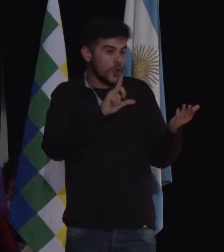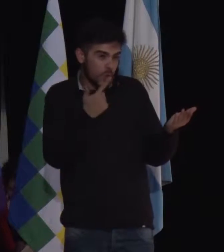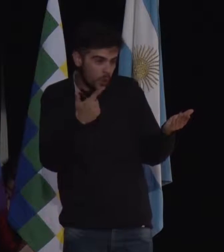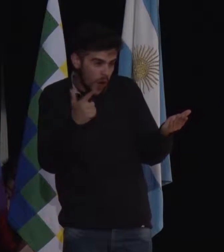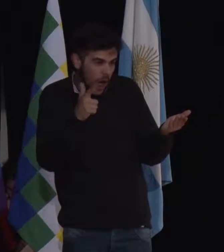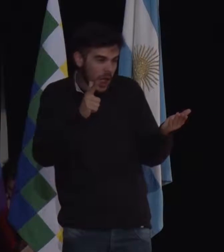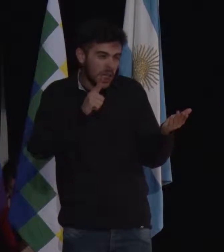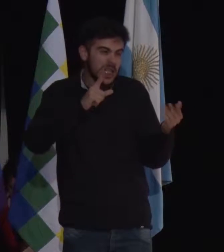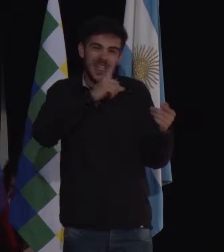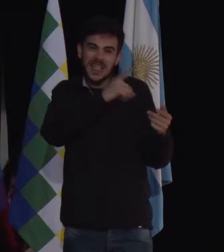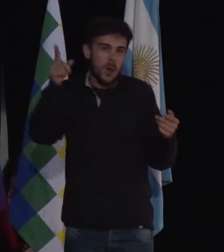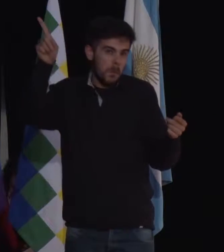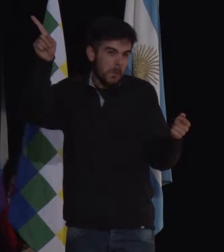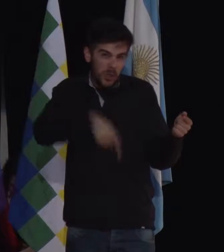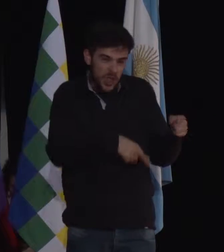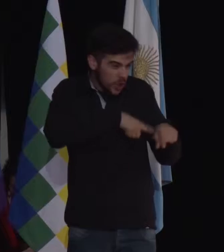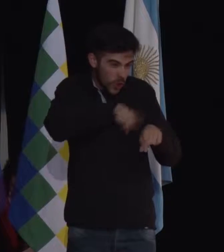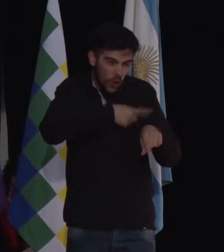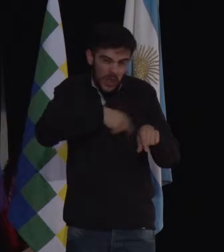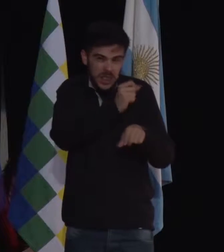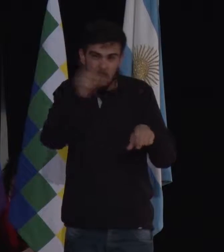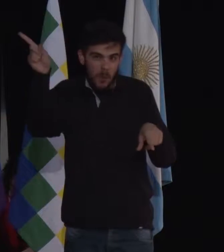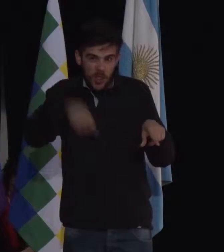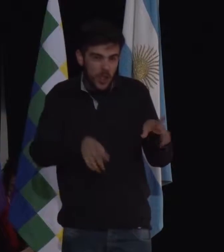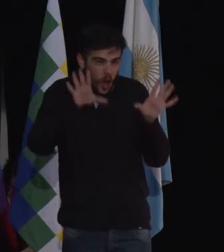las referidas subtitulados o los referidos